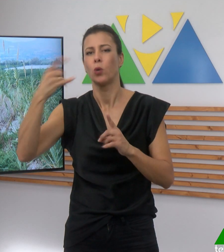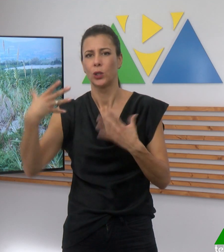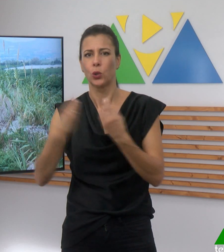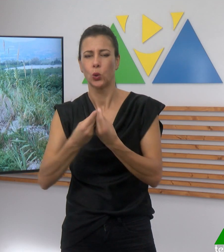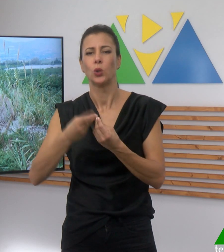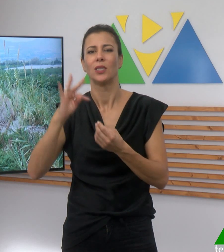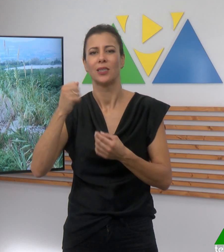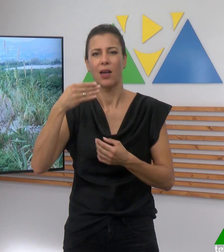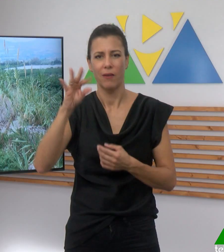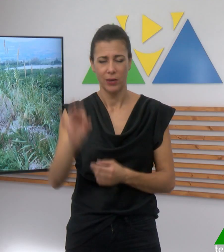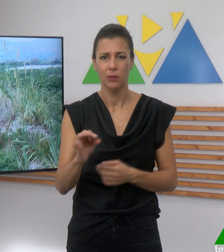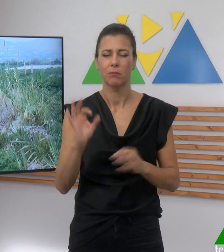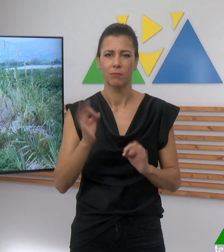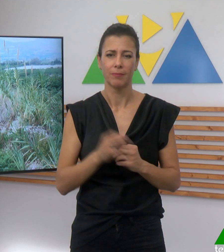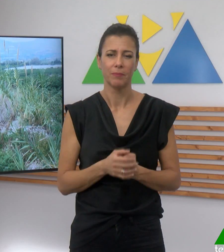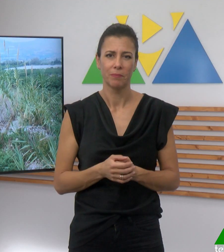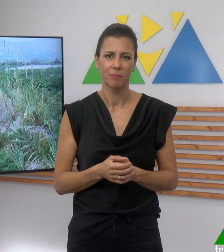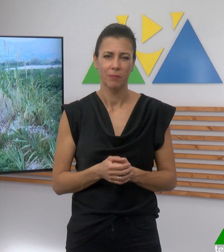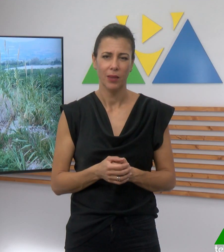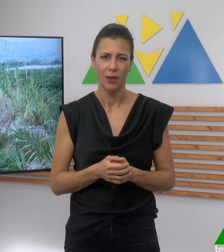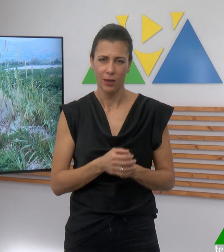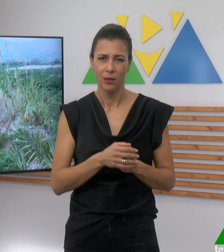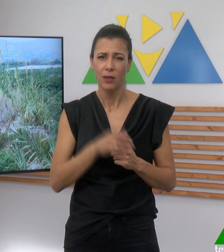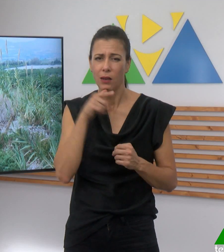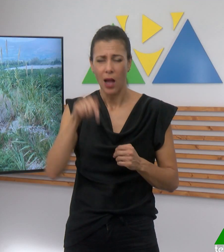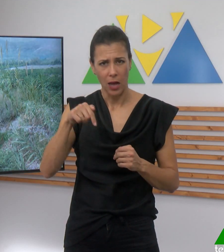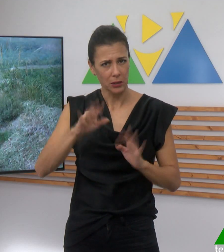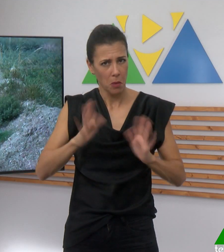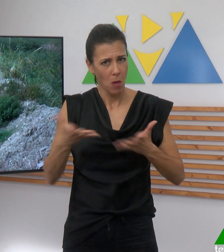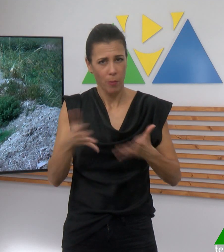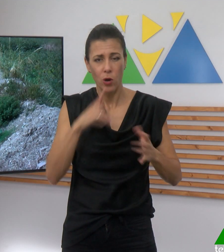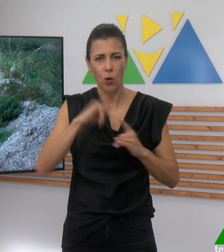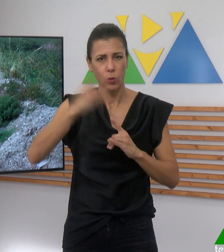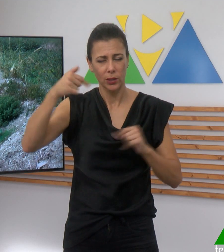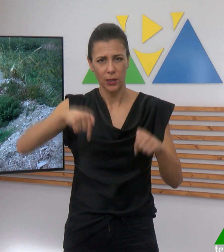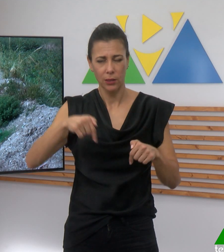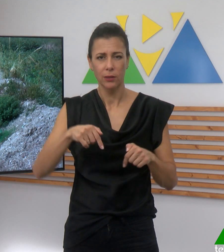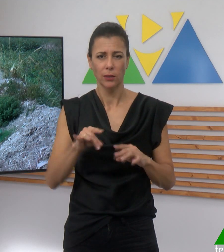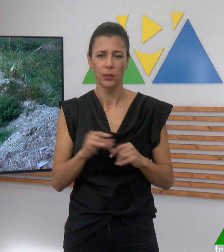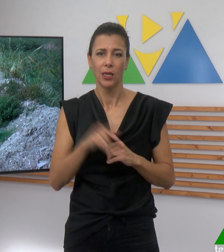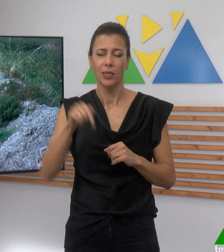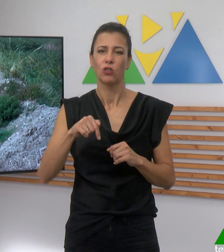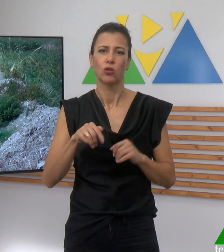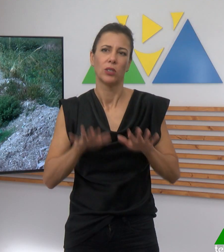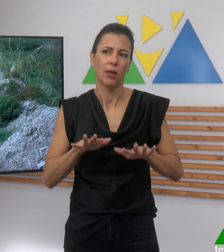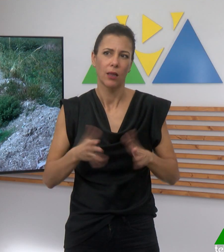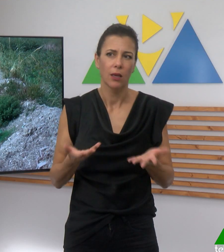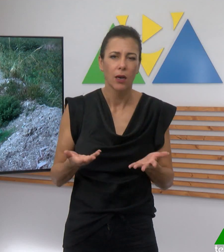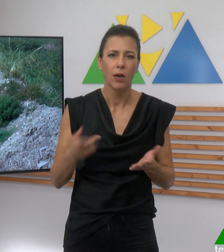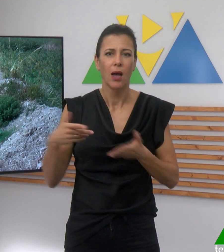que que va hacia hacia abajo aquí estaría No ese puente de tabla Eso estaría el camino de patura